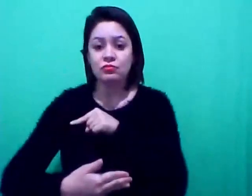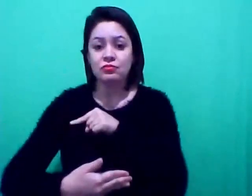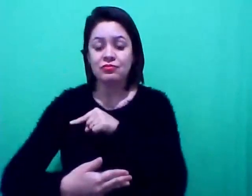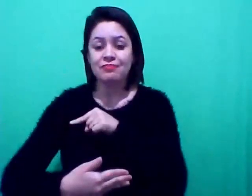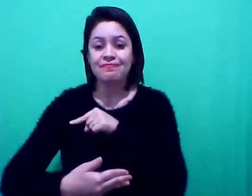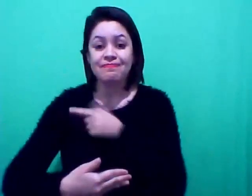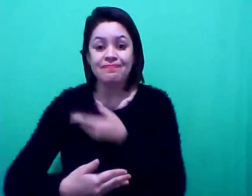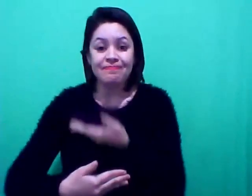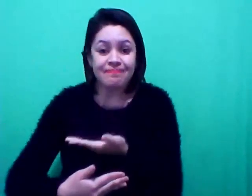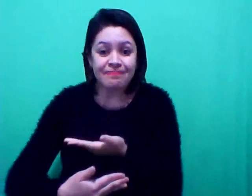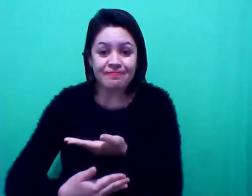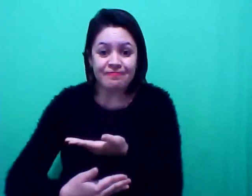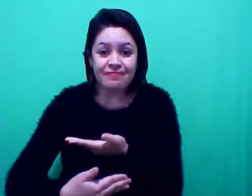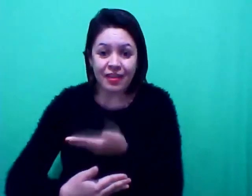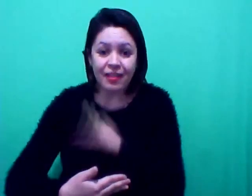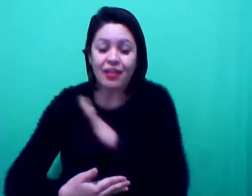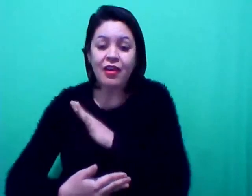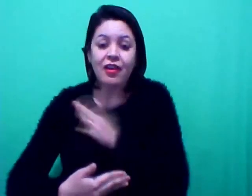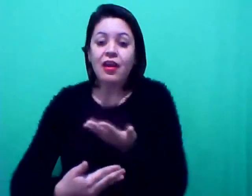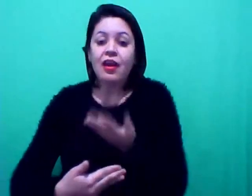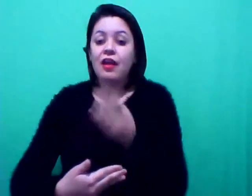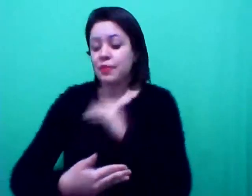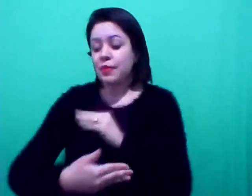o bebê é um surdo. E a mãe está falando.